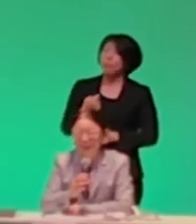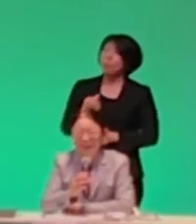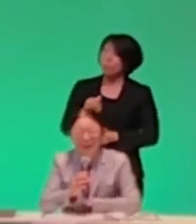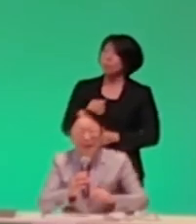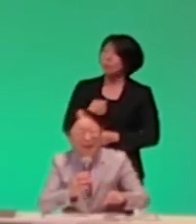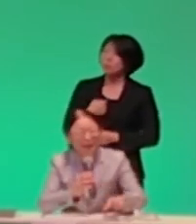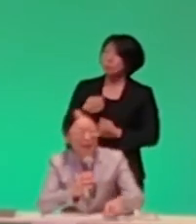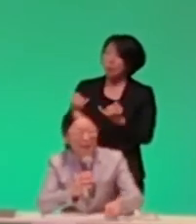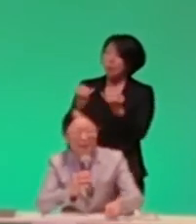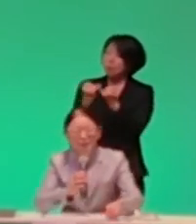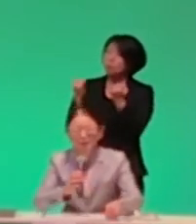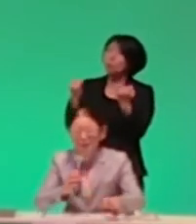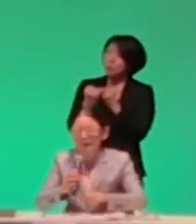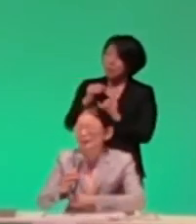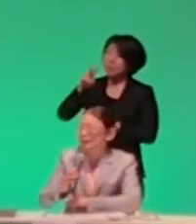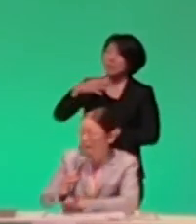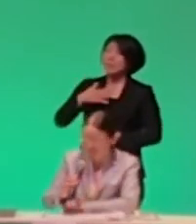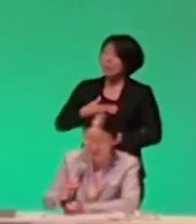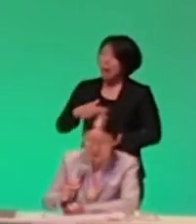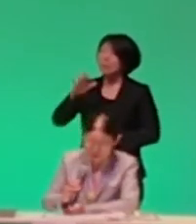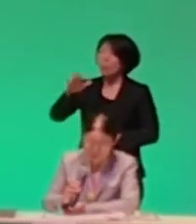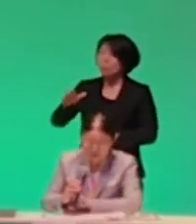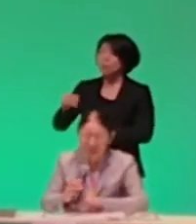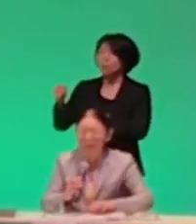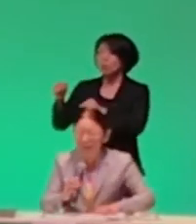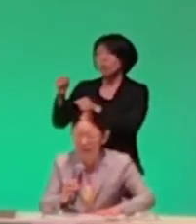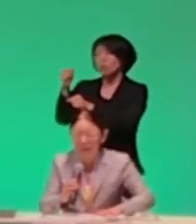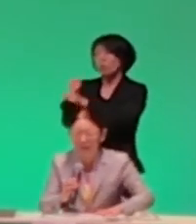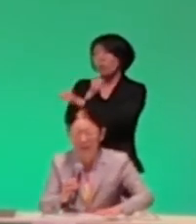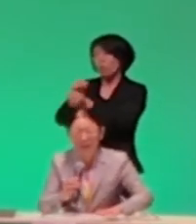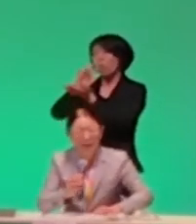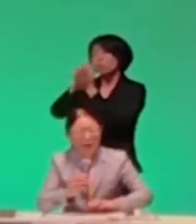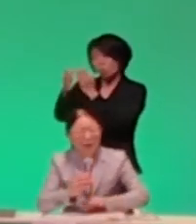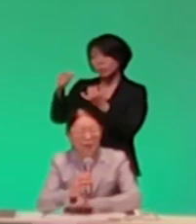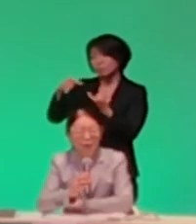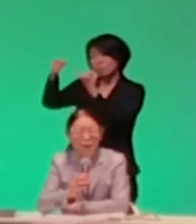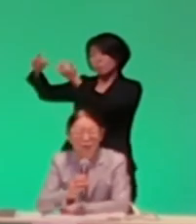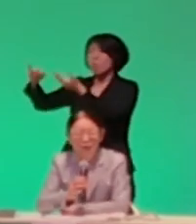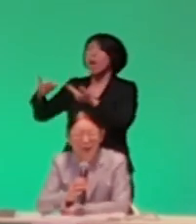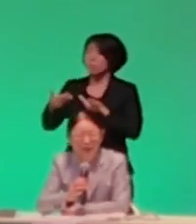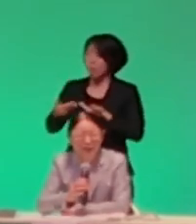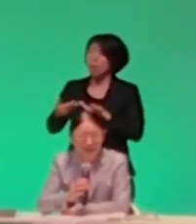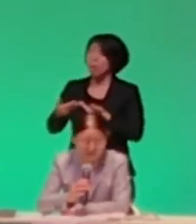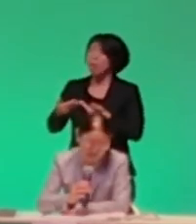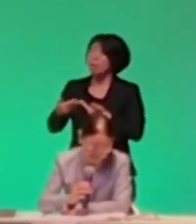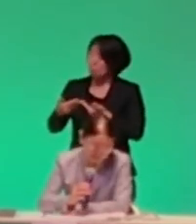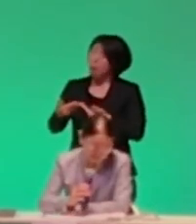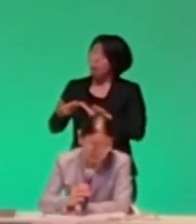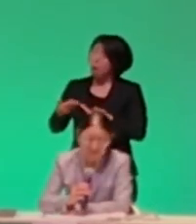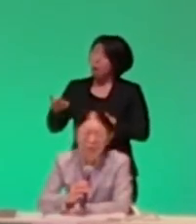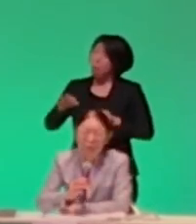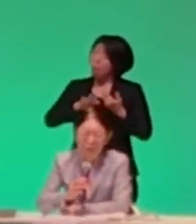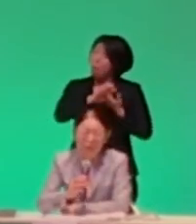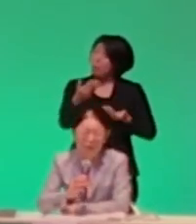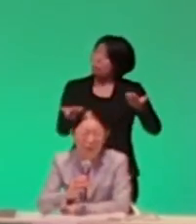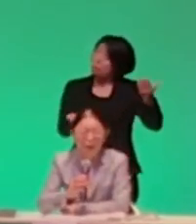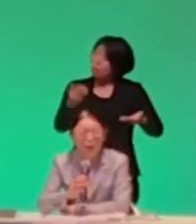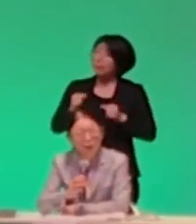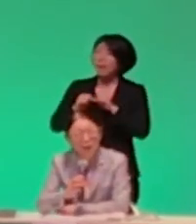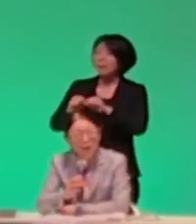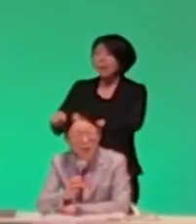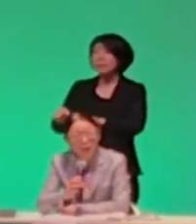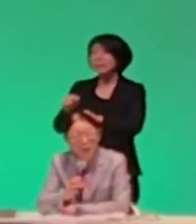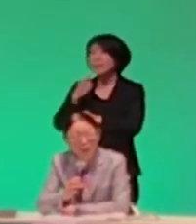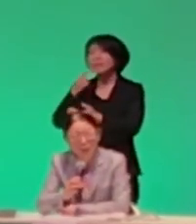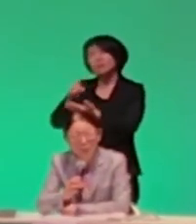女性に理解があった労働省に入ったので、まあ、比較的やりやすかったかなというふうに思います。ただ